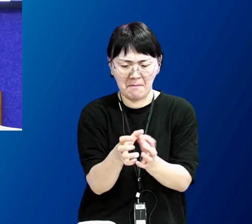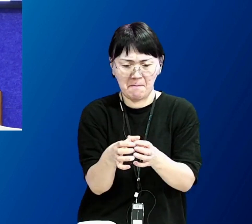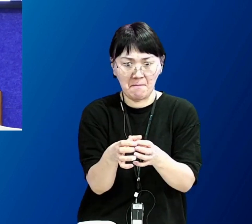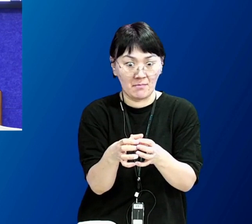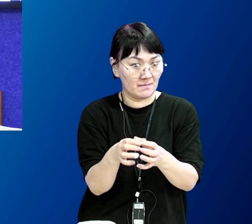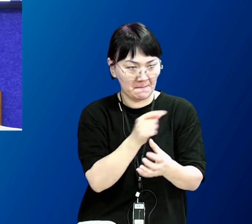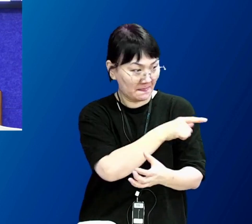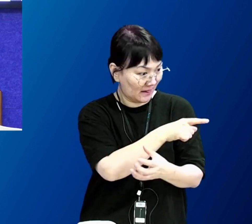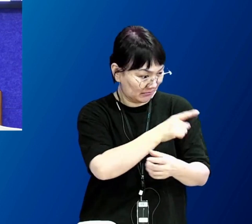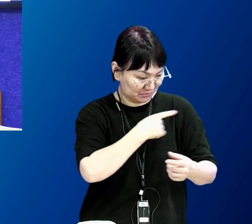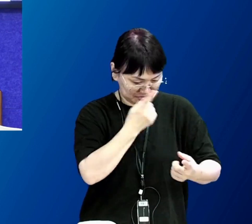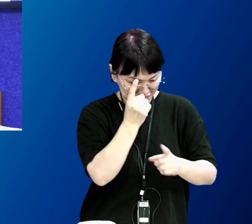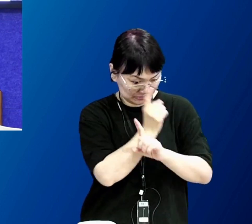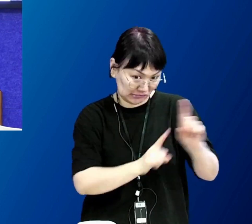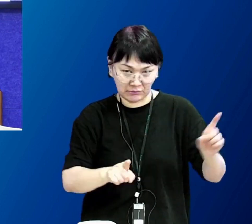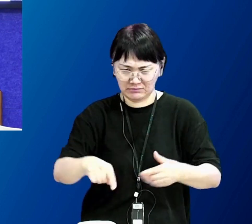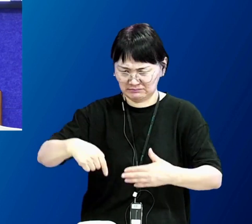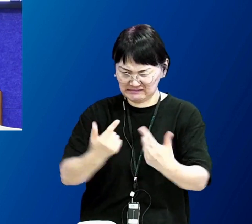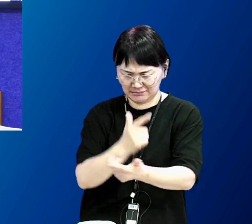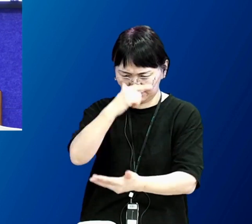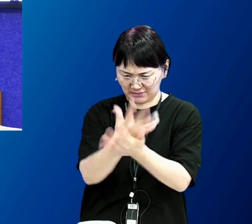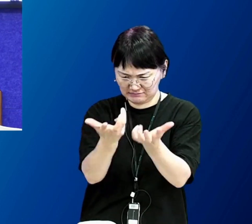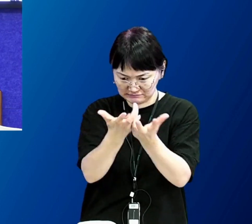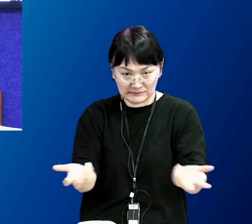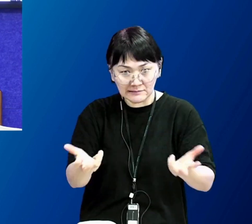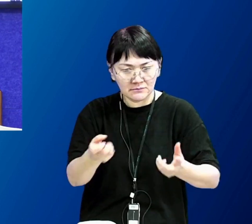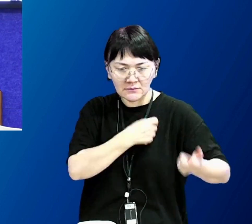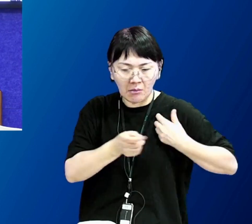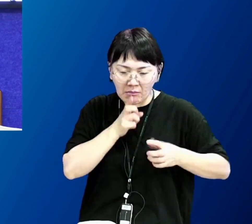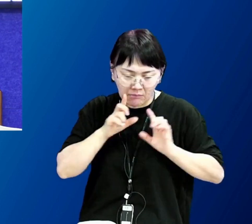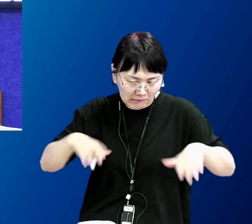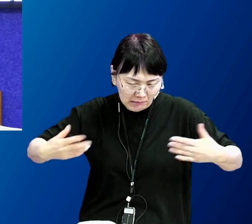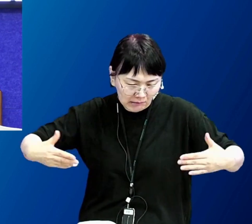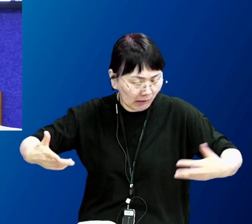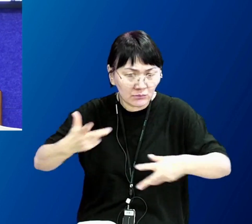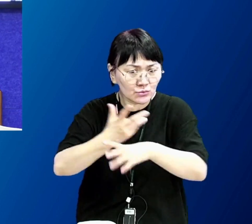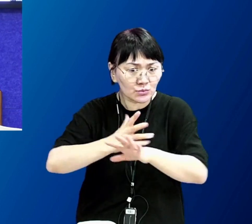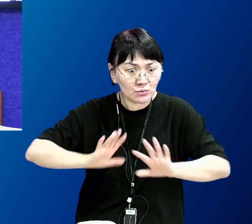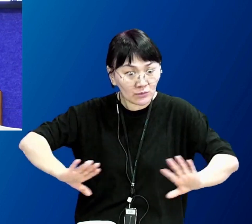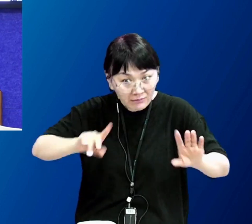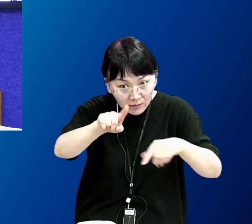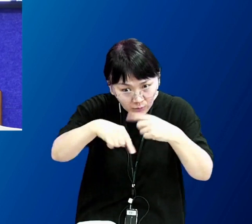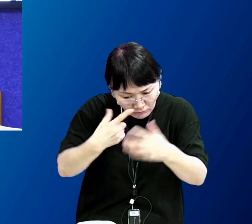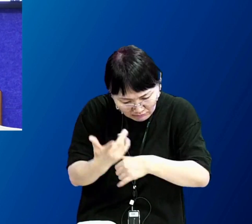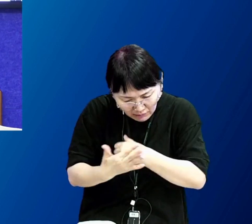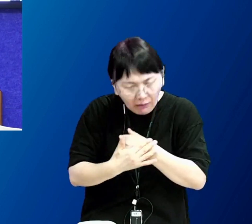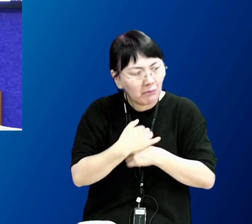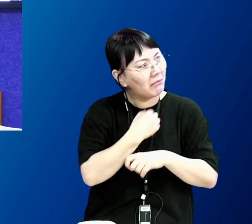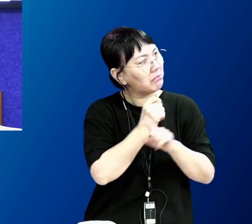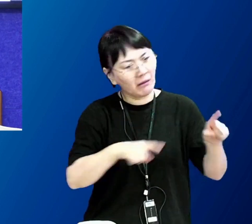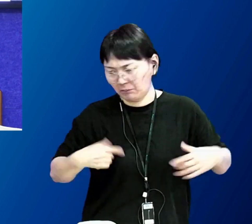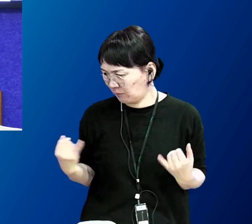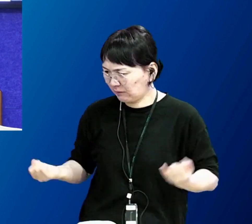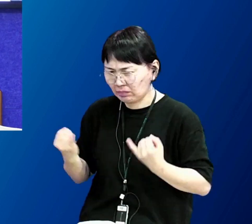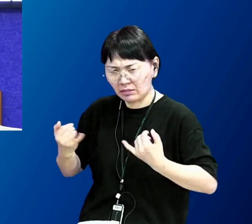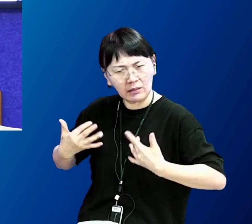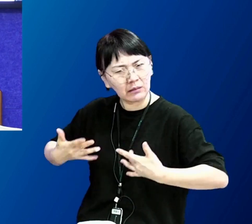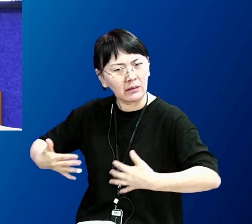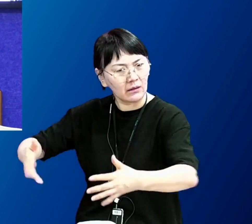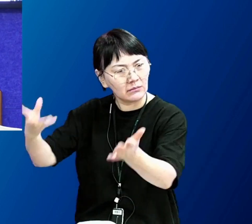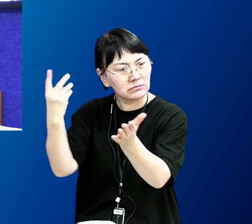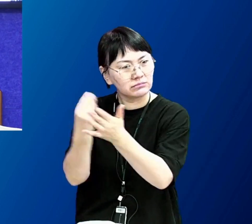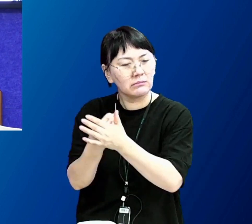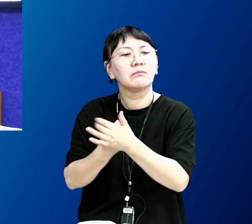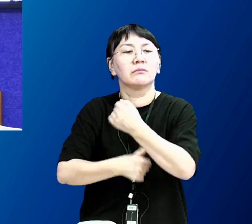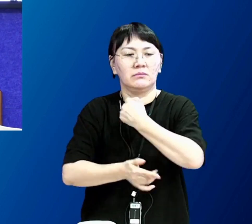дээр зомлонгийн замаар алхацгаасан биз дээ. Тийм биз? Үүнийг бид өхөн мартаж болохгүй баг. За тэгвэл бид өхөн